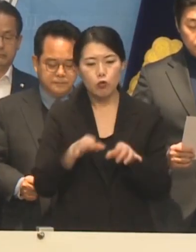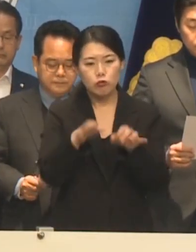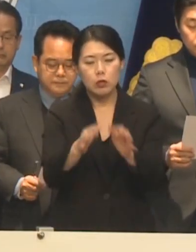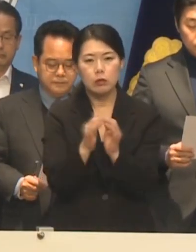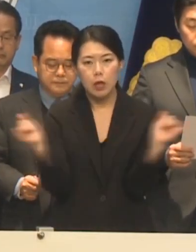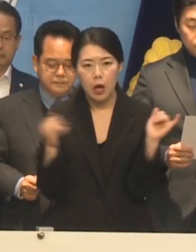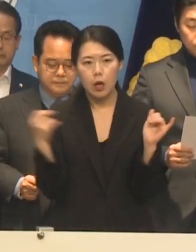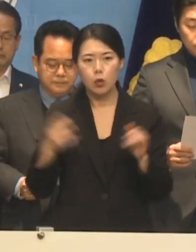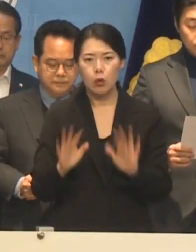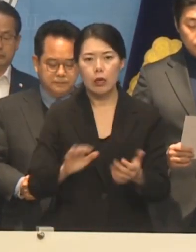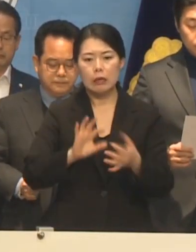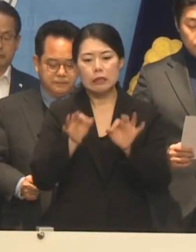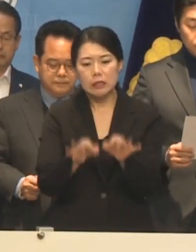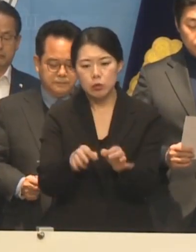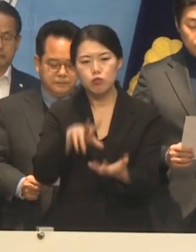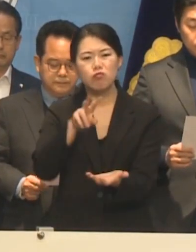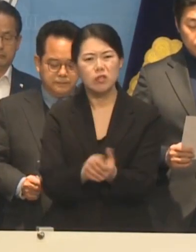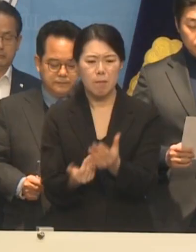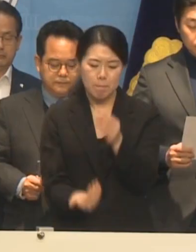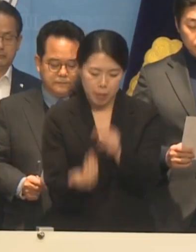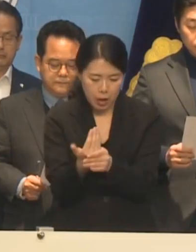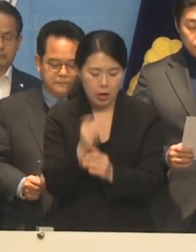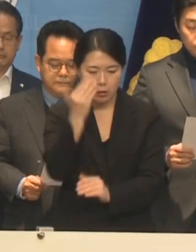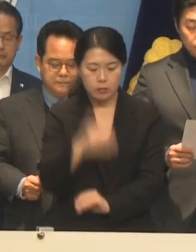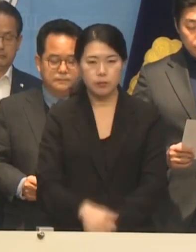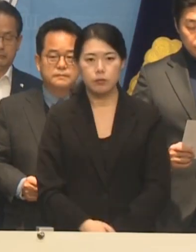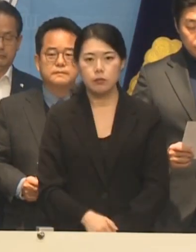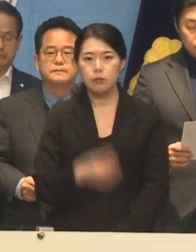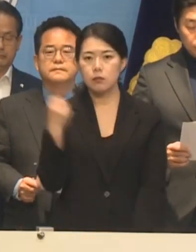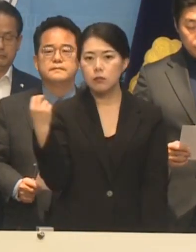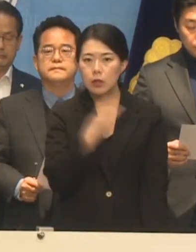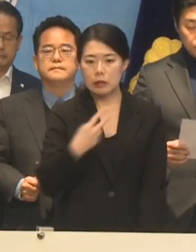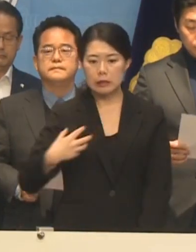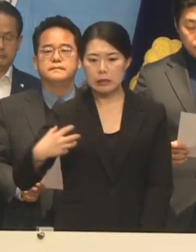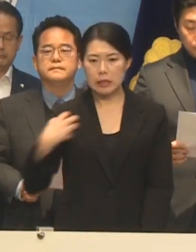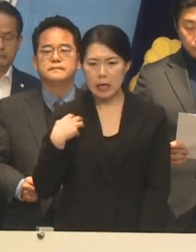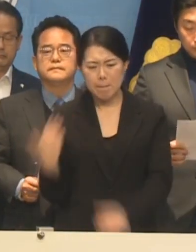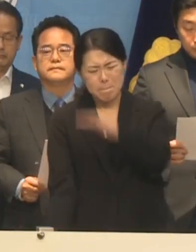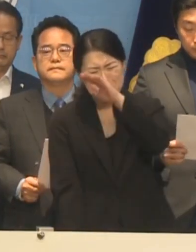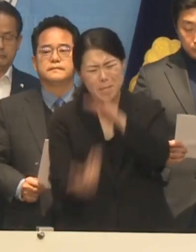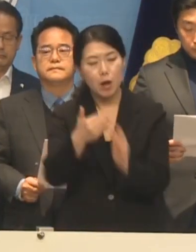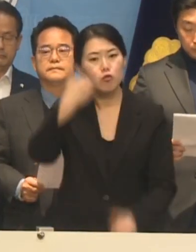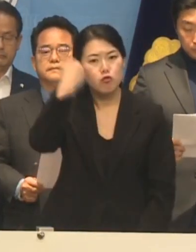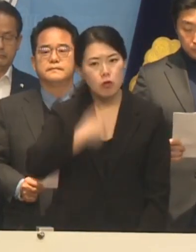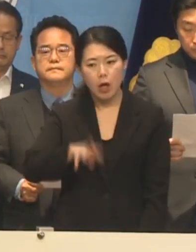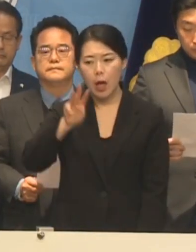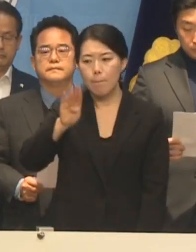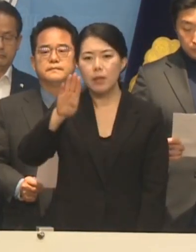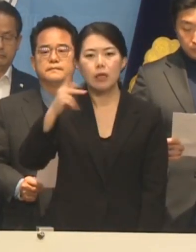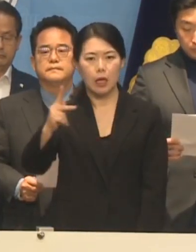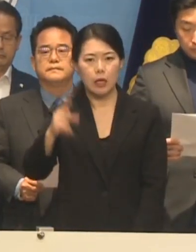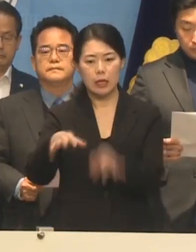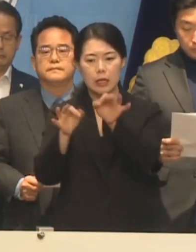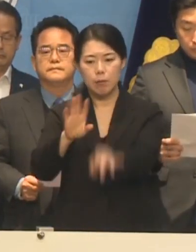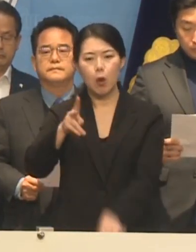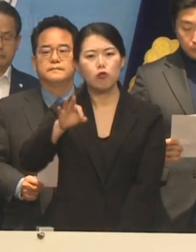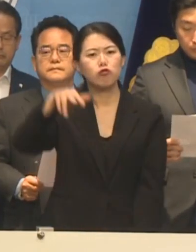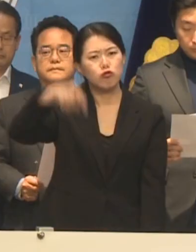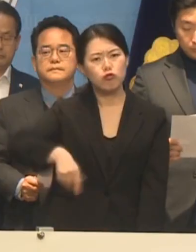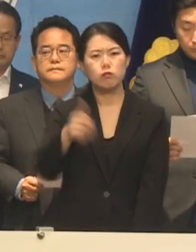금융질서 전반으로 전가되고 있다. 그리고 그 책임의 정점에는 MBK 파트너스의 김병주 회장이